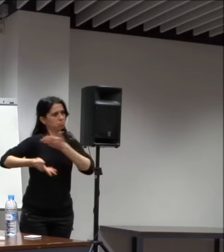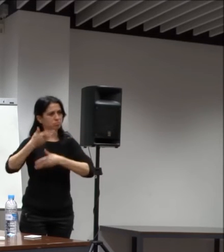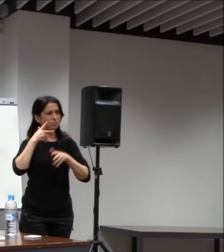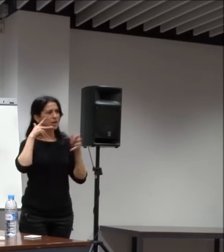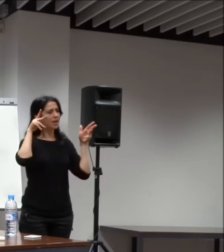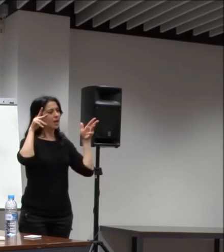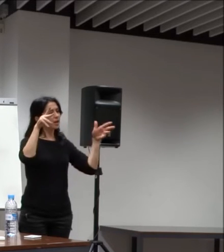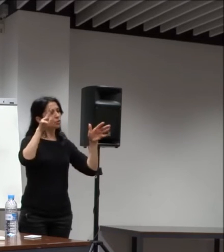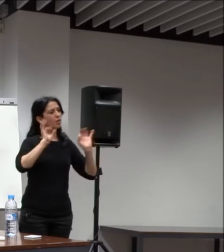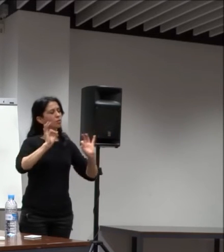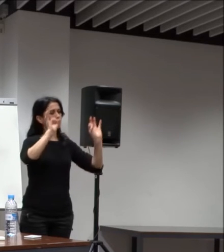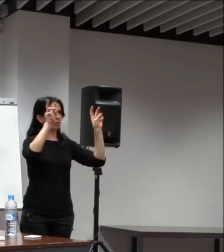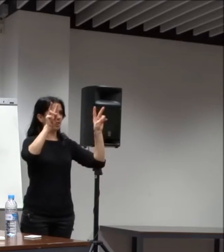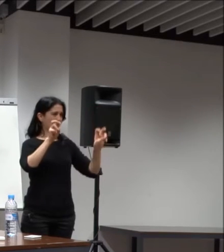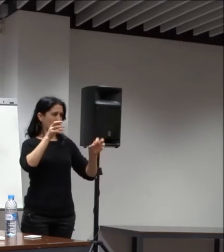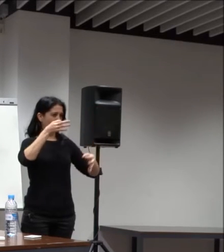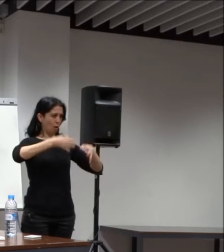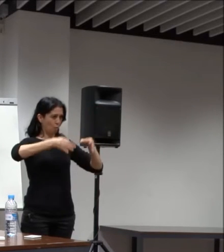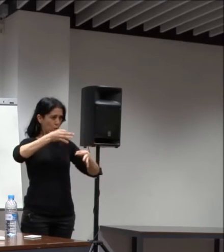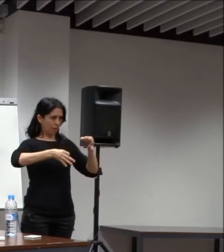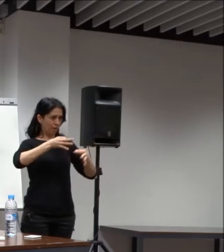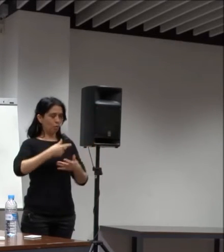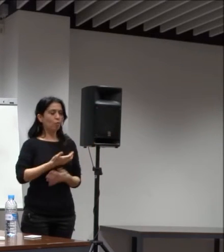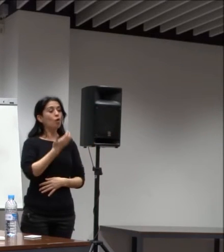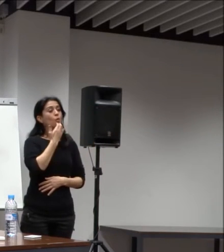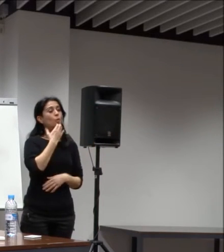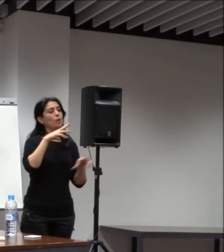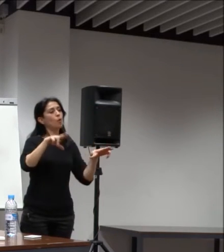el caso, por ejemplo, de la asociación